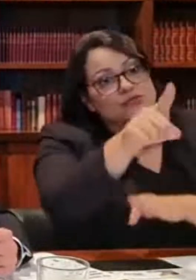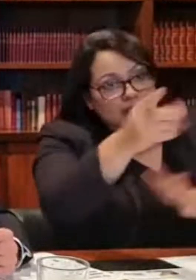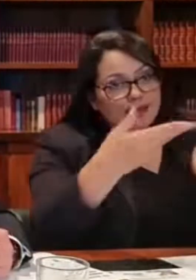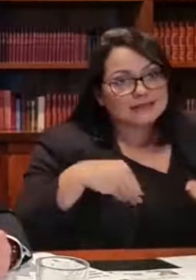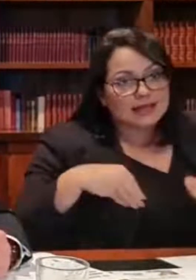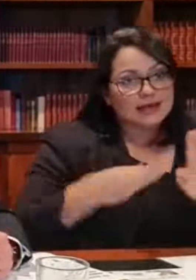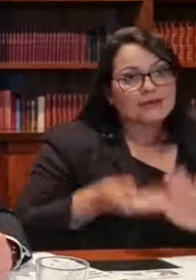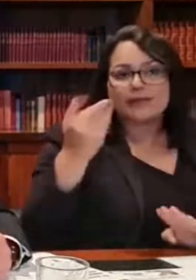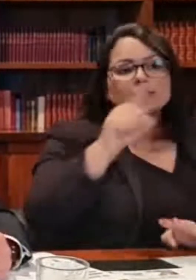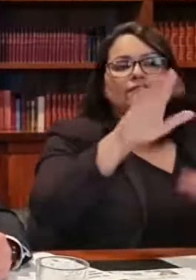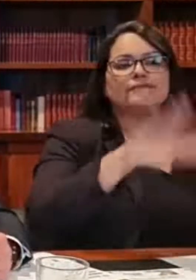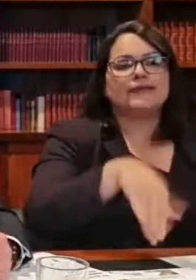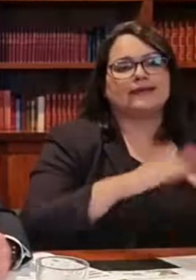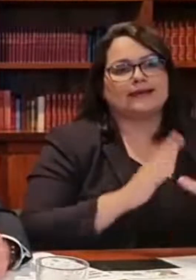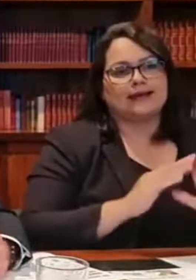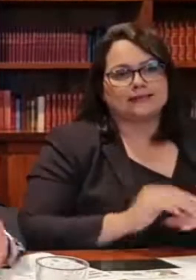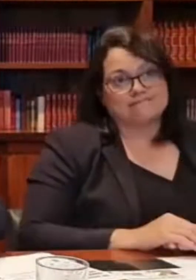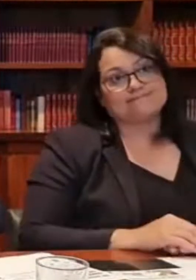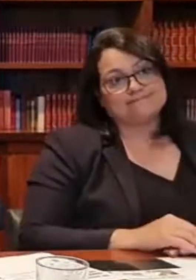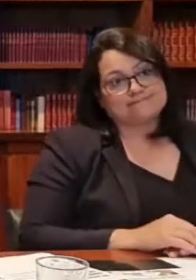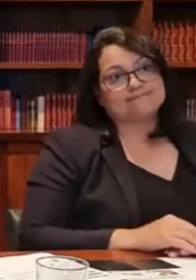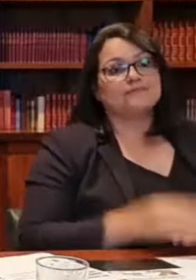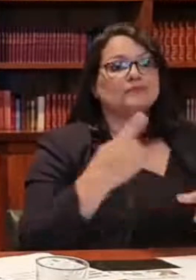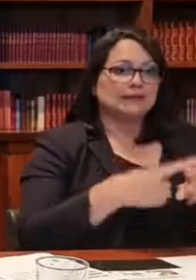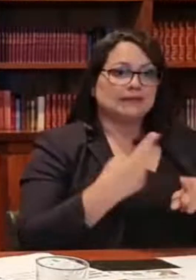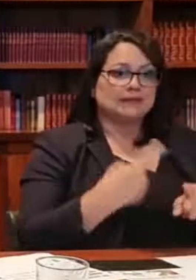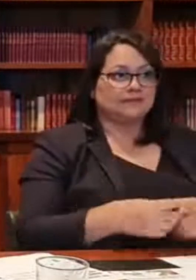Tá certo? Porque as consequências